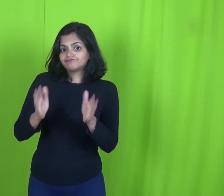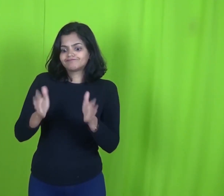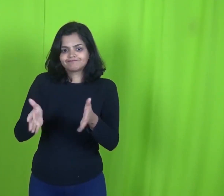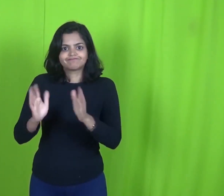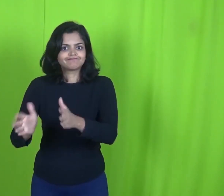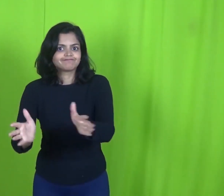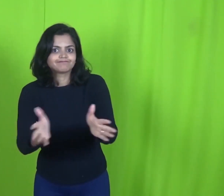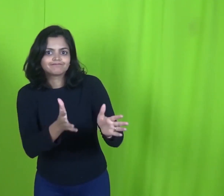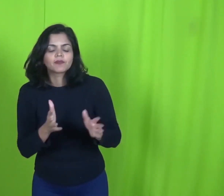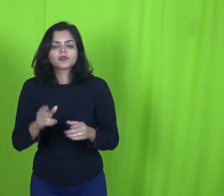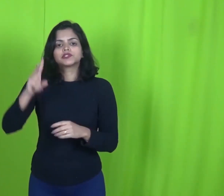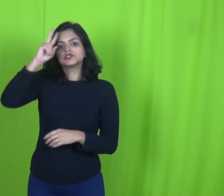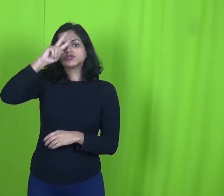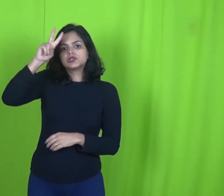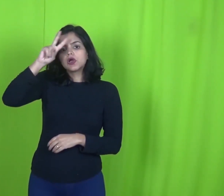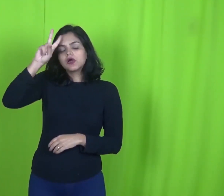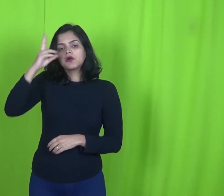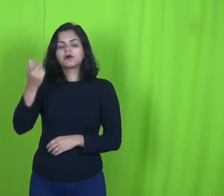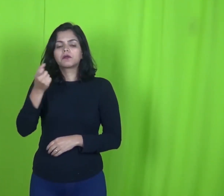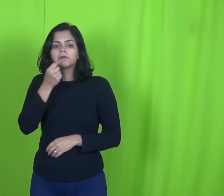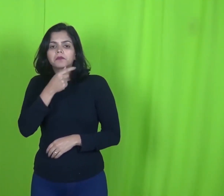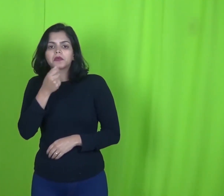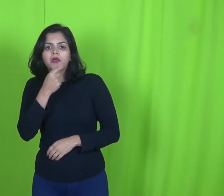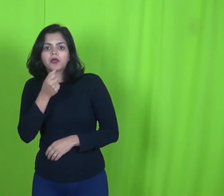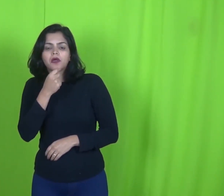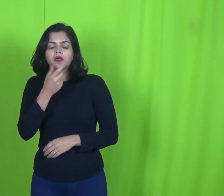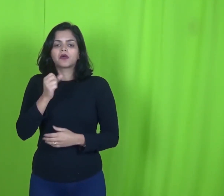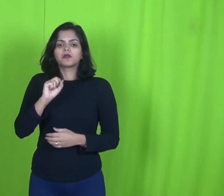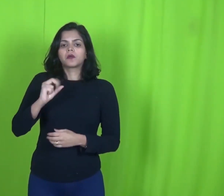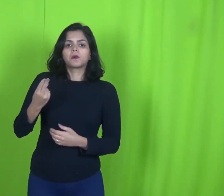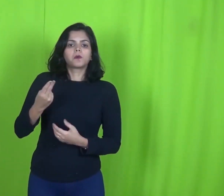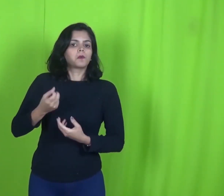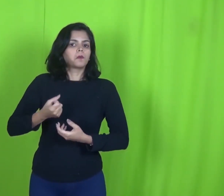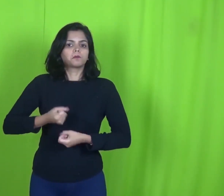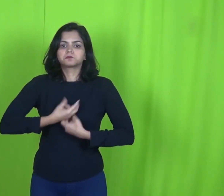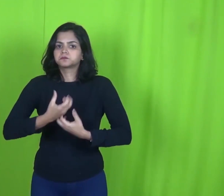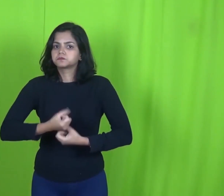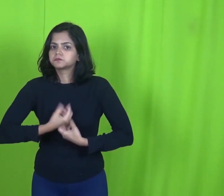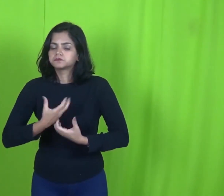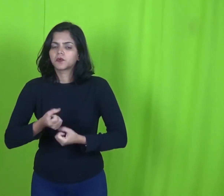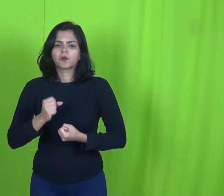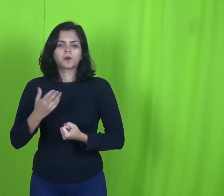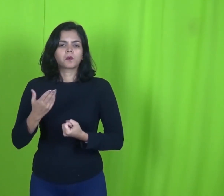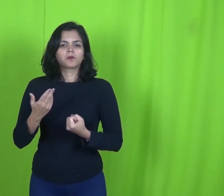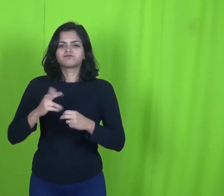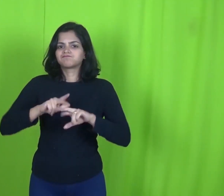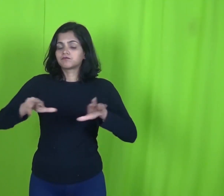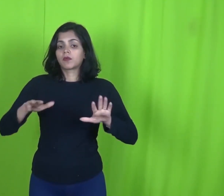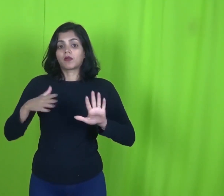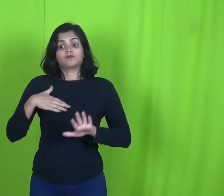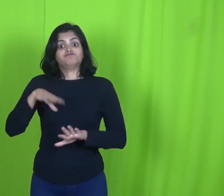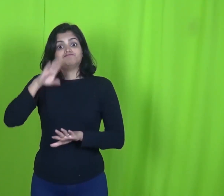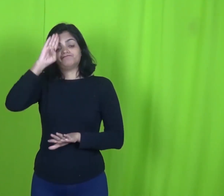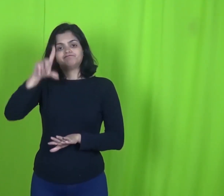Do 1º ao 5º ano, então pode ser utilizando a língua de sinais, contando histórias,